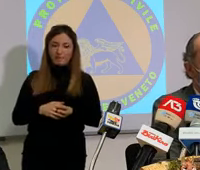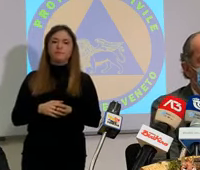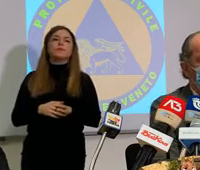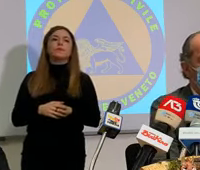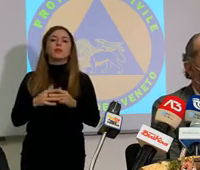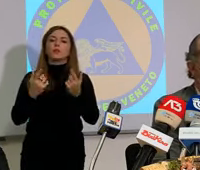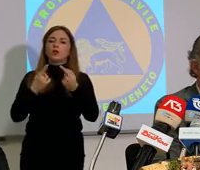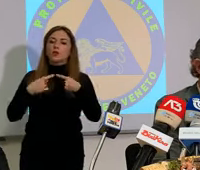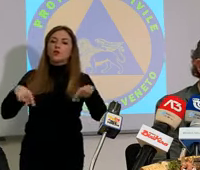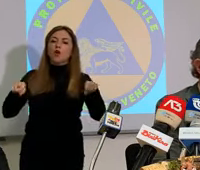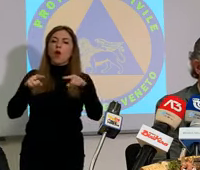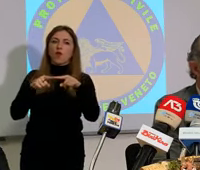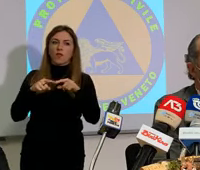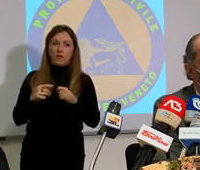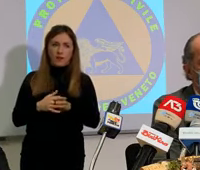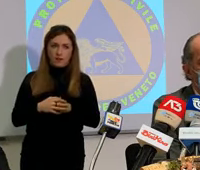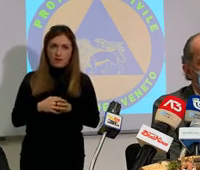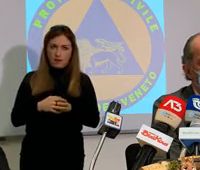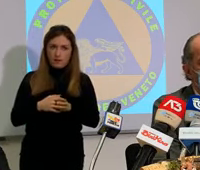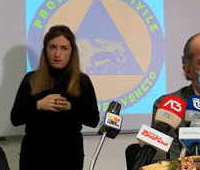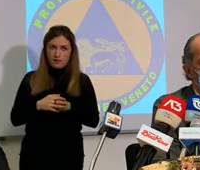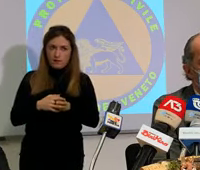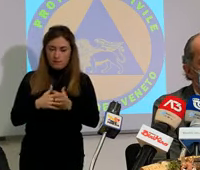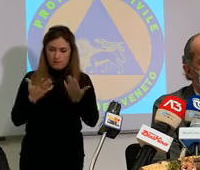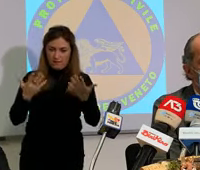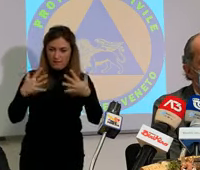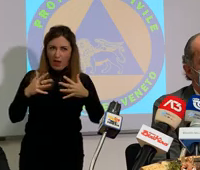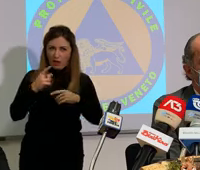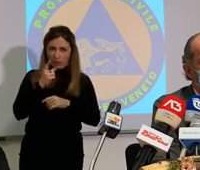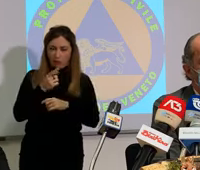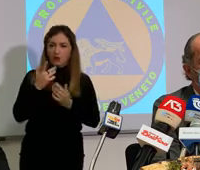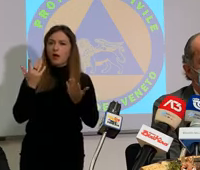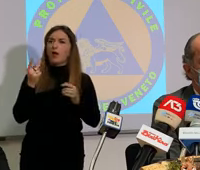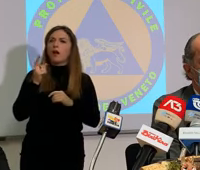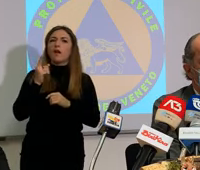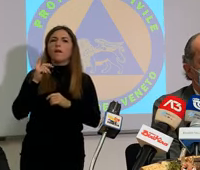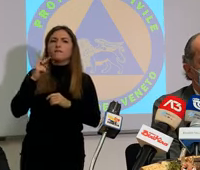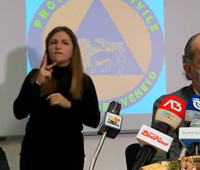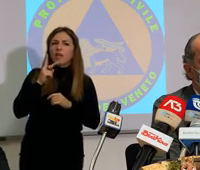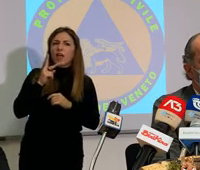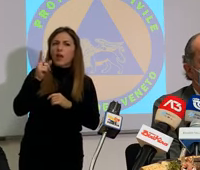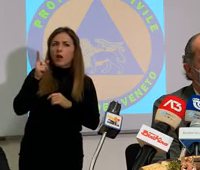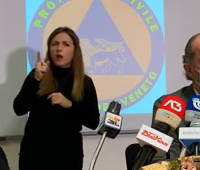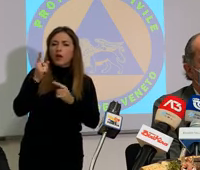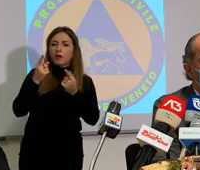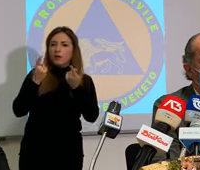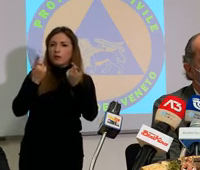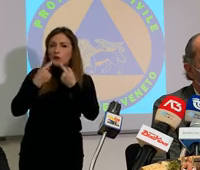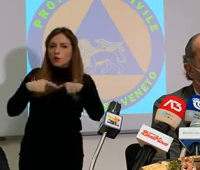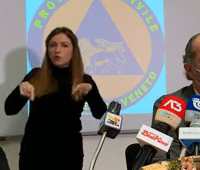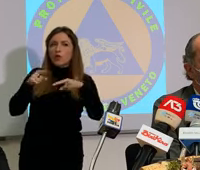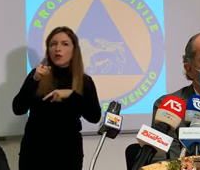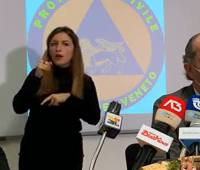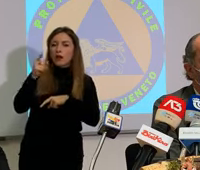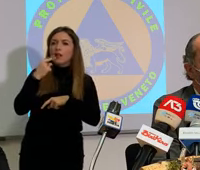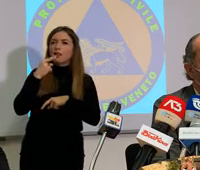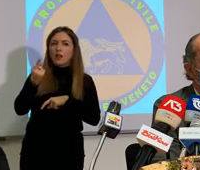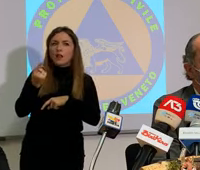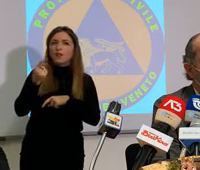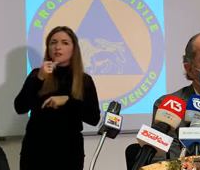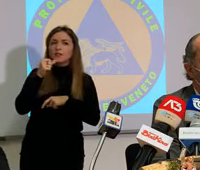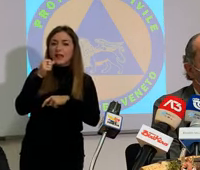questa riunione quando è vero che lei avrebbe detto nel corso di questa riunione di pensare a